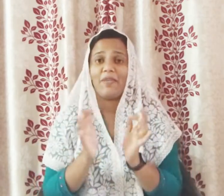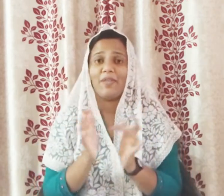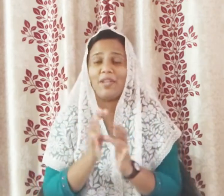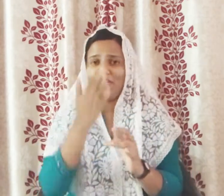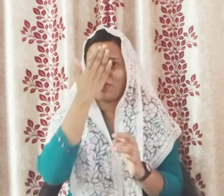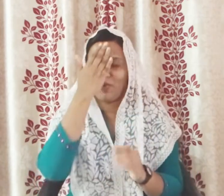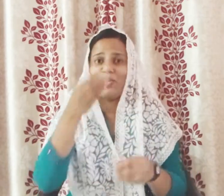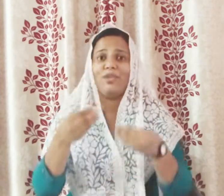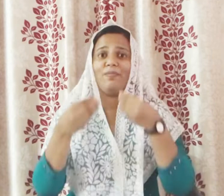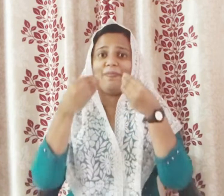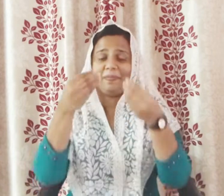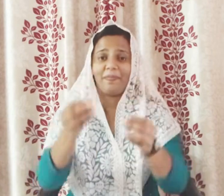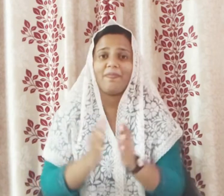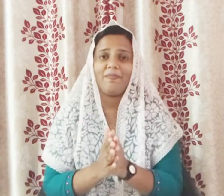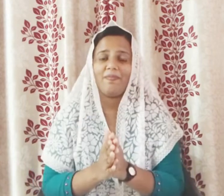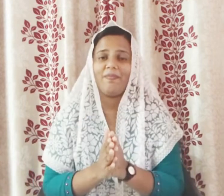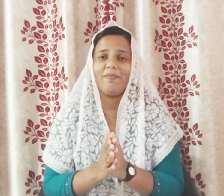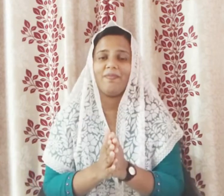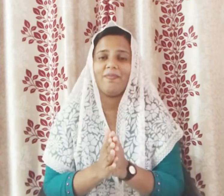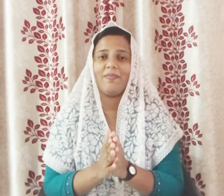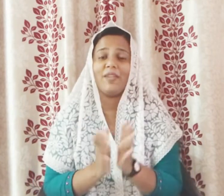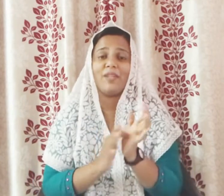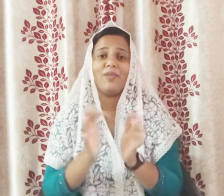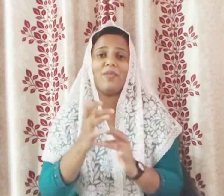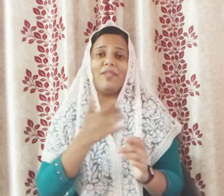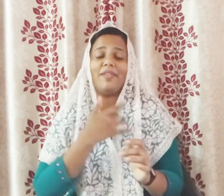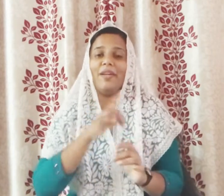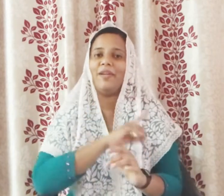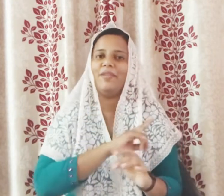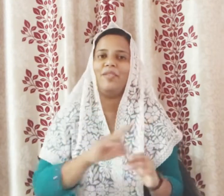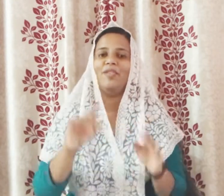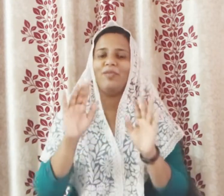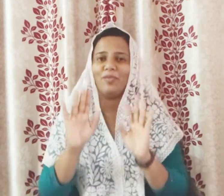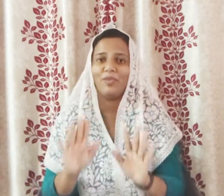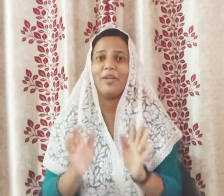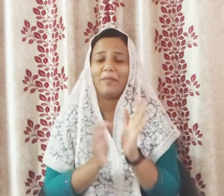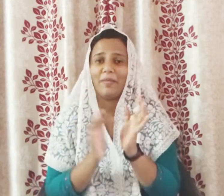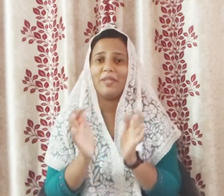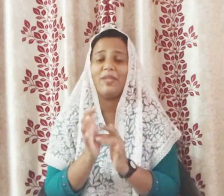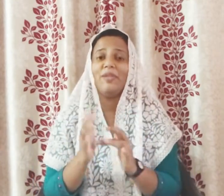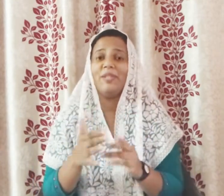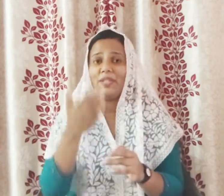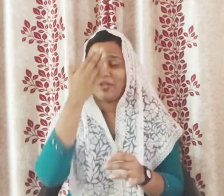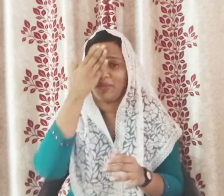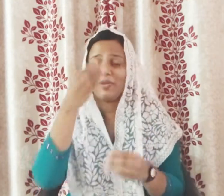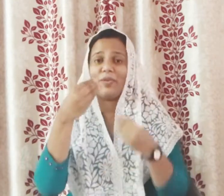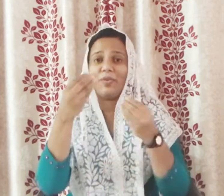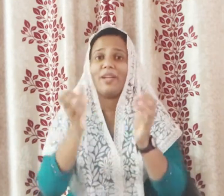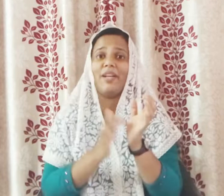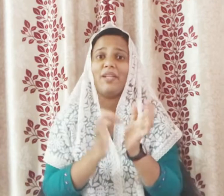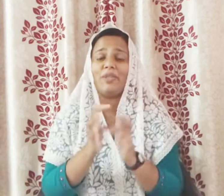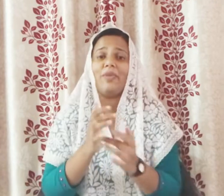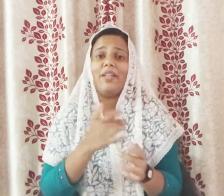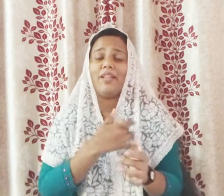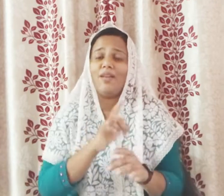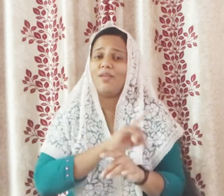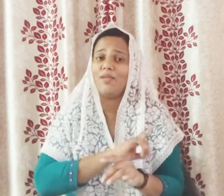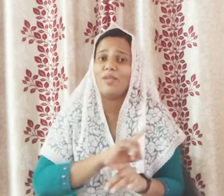ദൈവാദി ദൈവത്തിന് സ്തോത്രം ചെയ്യുവീൻ, അങ്ങ് അങ്ങയുടെ ദയ എന്നേക്കുമുള്ളത്. കർത്താദി കർത്താവിന് സ്തോത്രം ചെയ്യുവീൻ, അങ്ങയുടെ ദയ